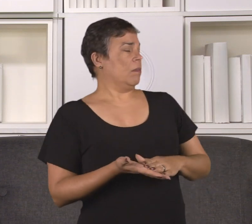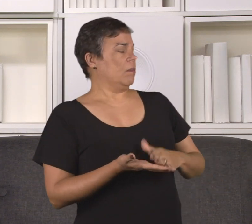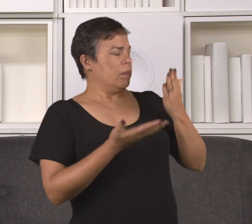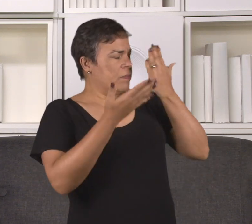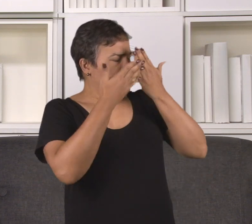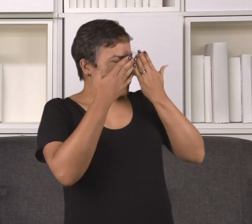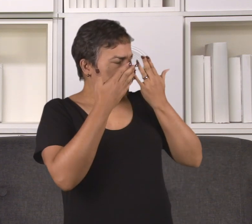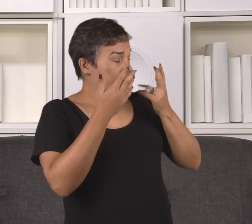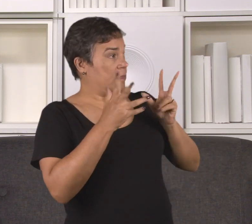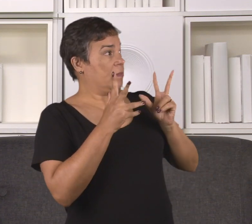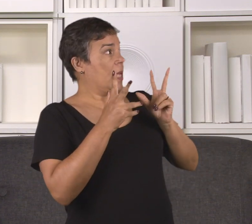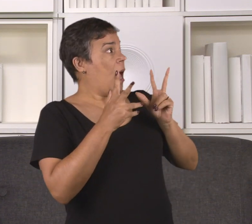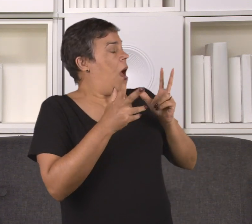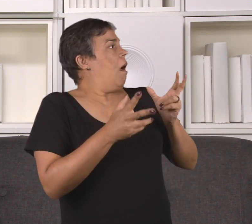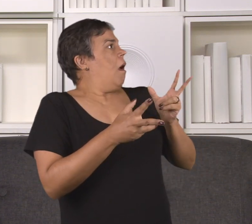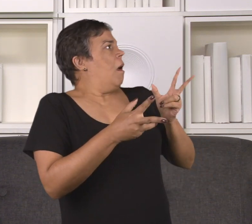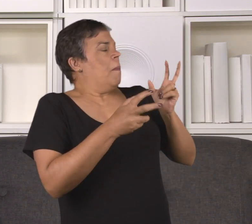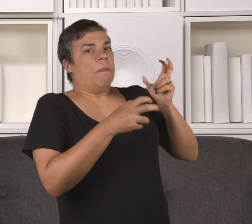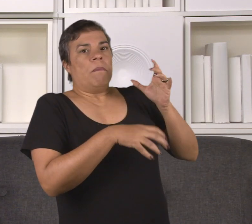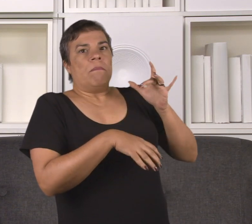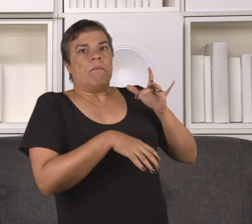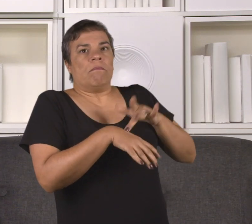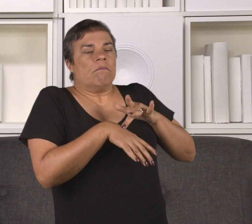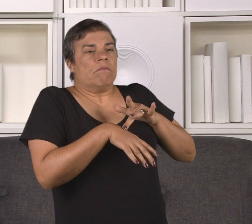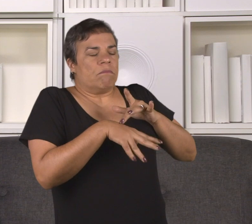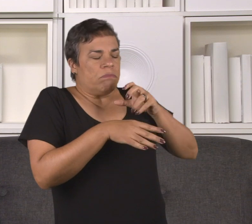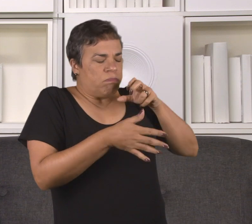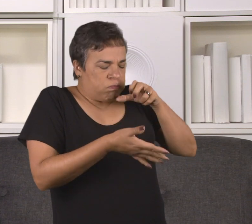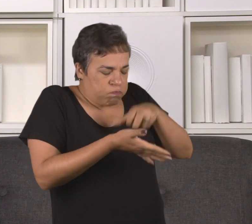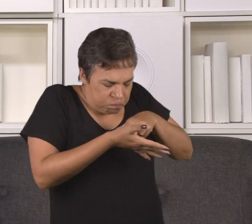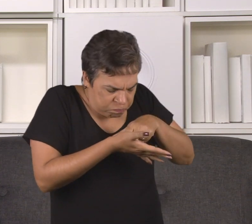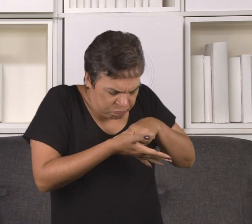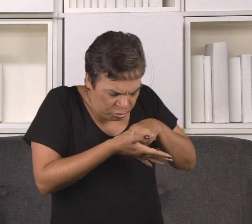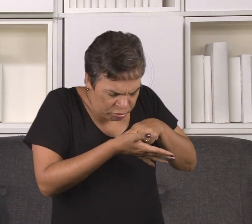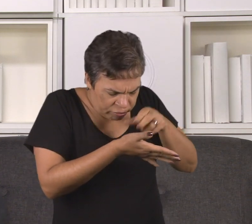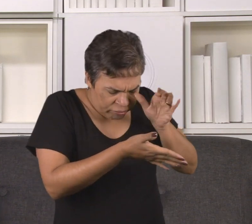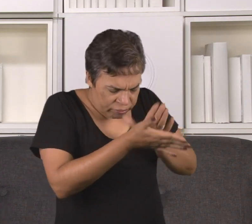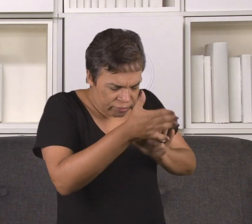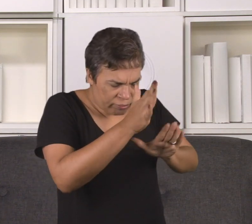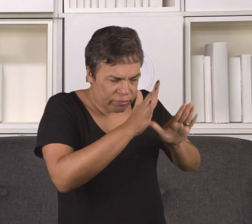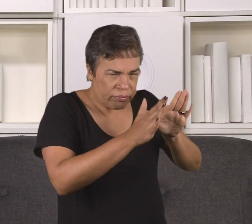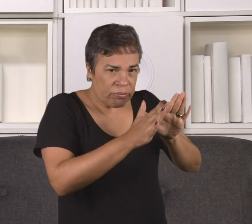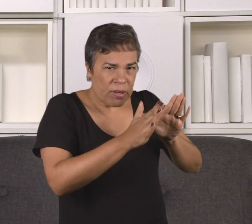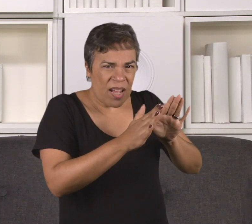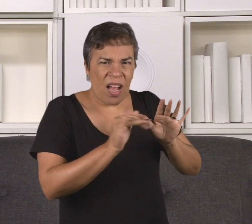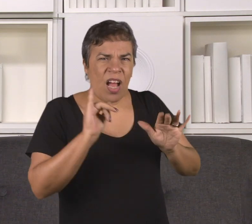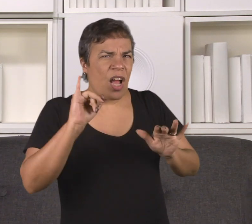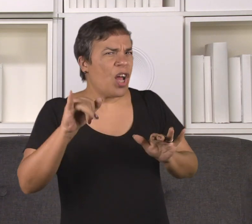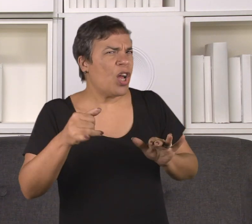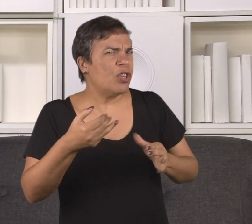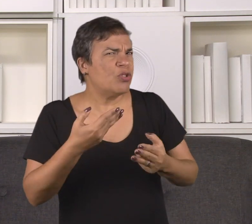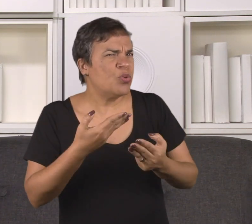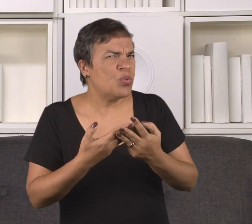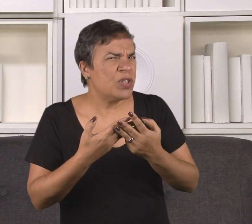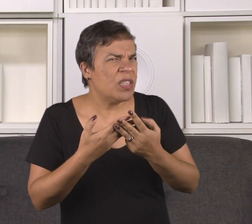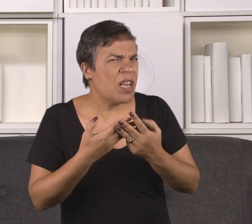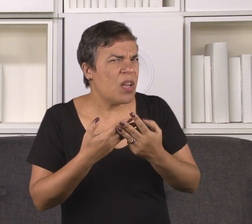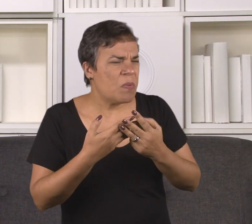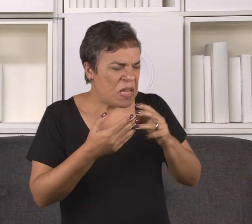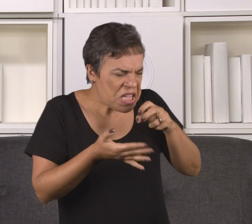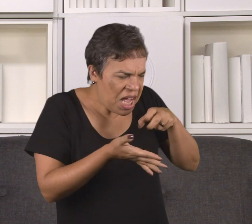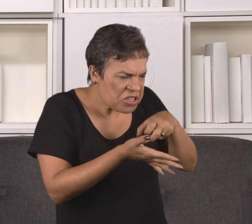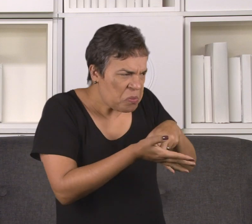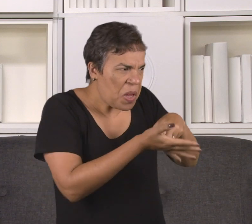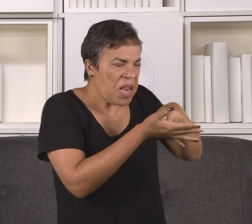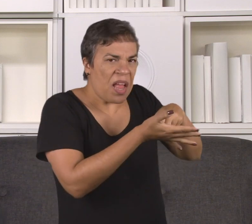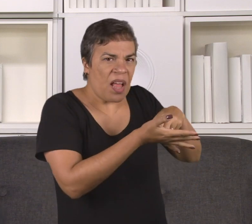fora cego cai aos pés de Jesus em ato de adoração. Bom, um judeu jamais se ajoelharia diante